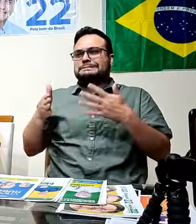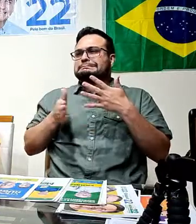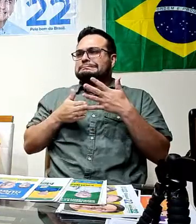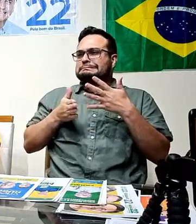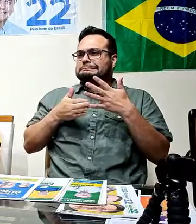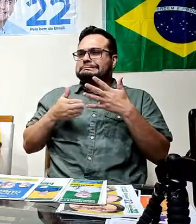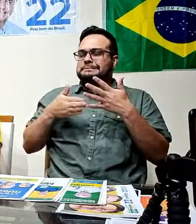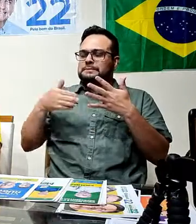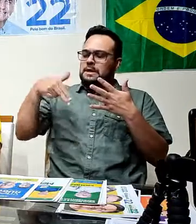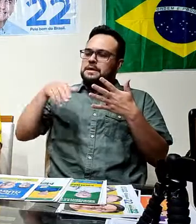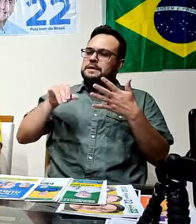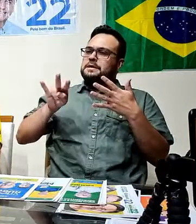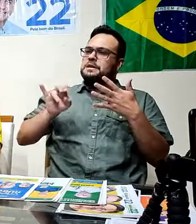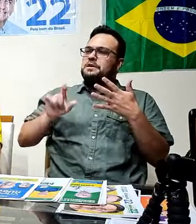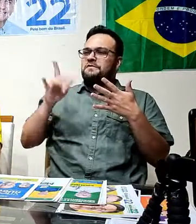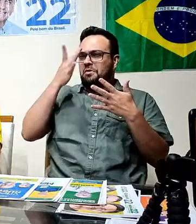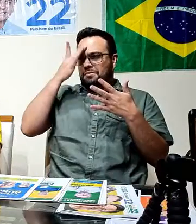Mas